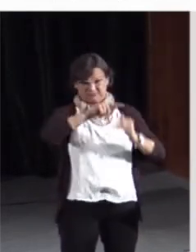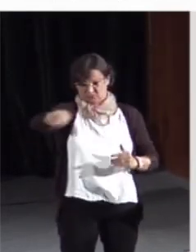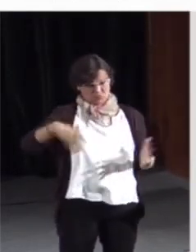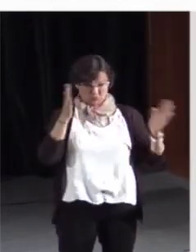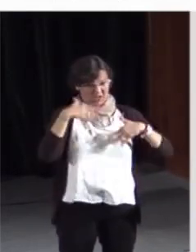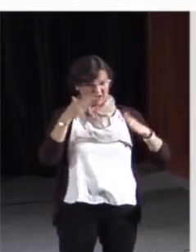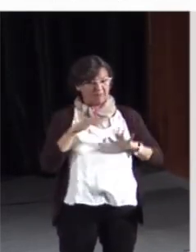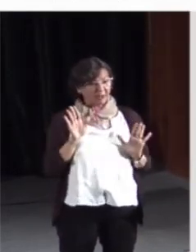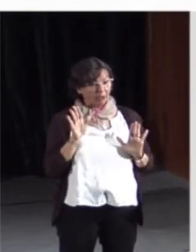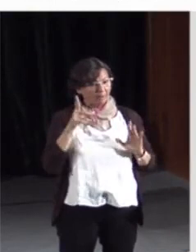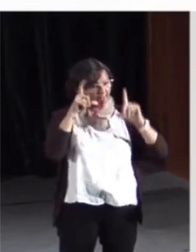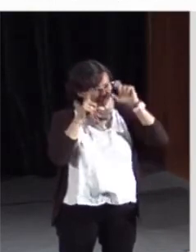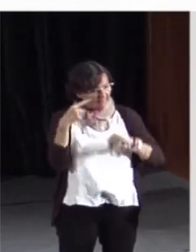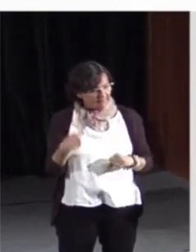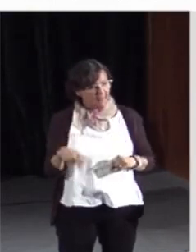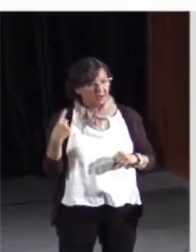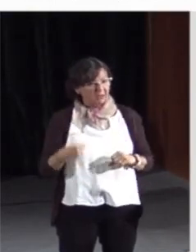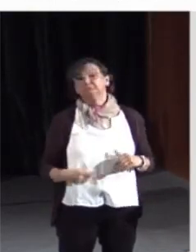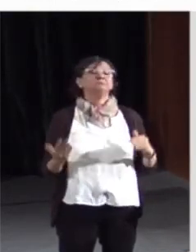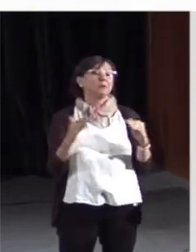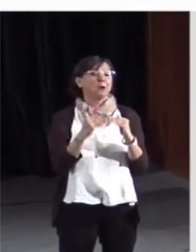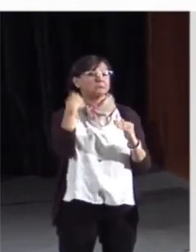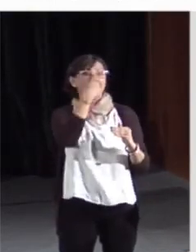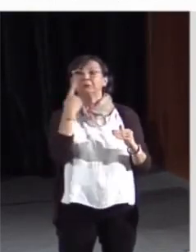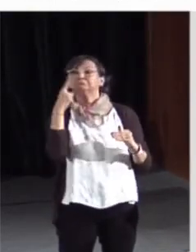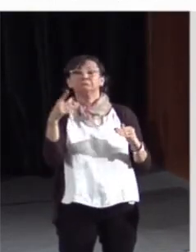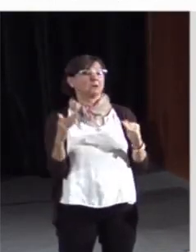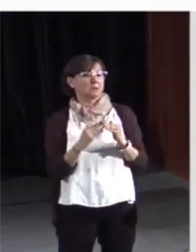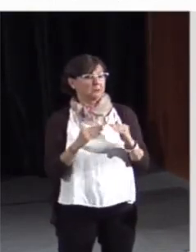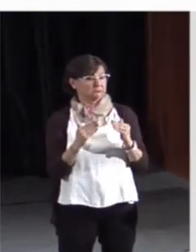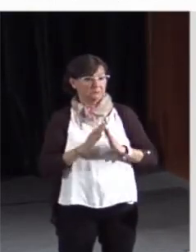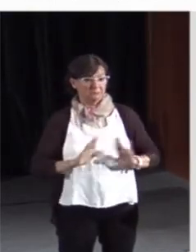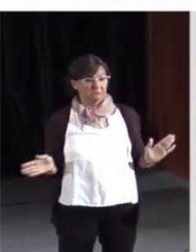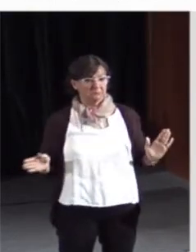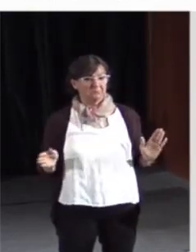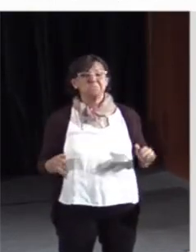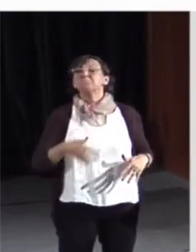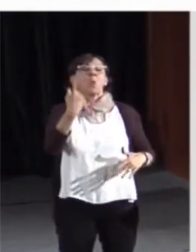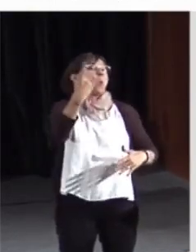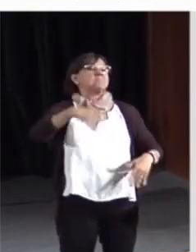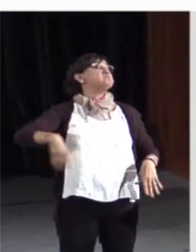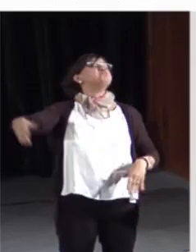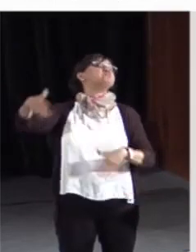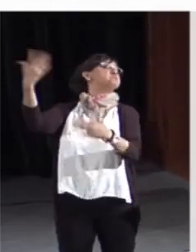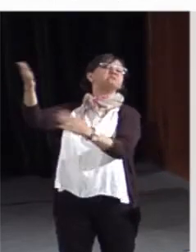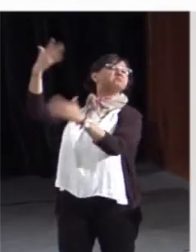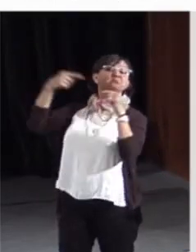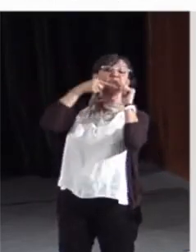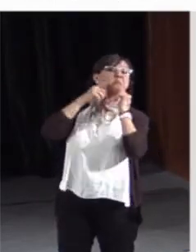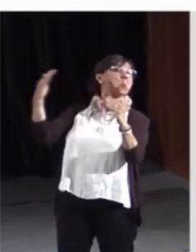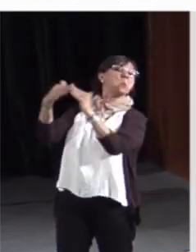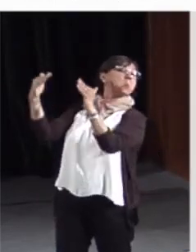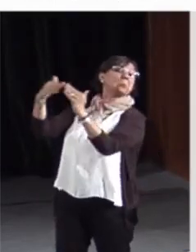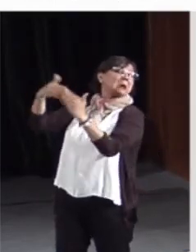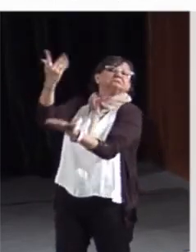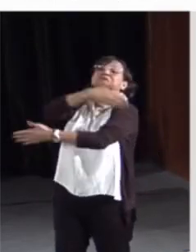casa. En lengua de signos no se utilizan, pero sí a través de la expresión. Esto sería la casa. Si es